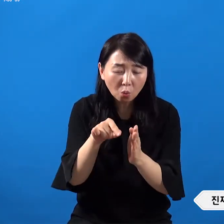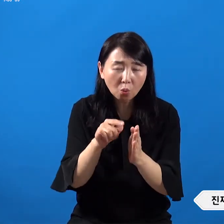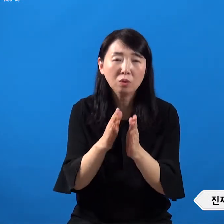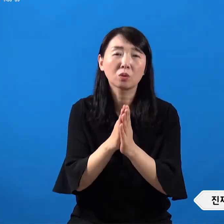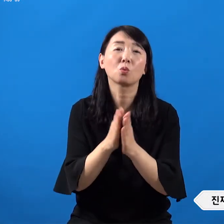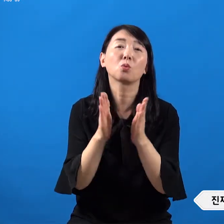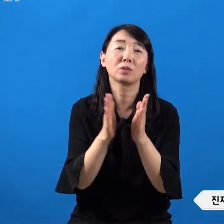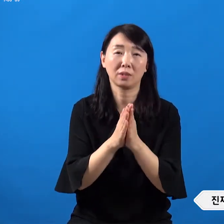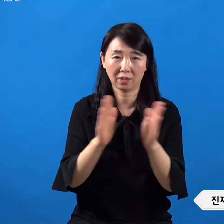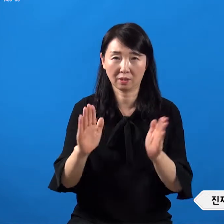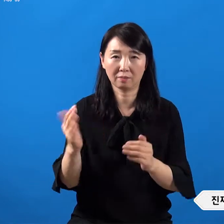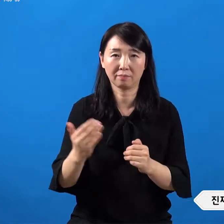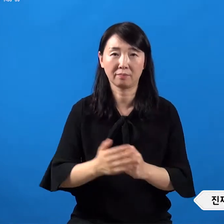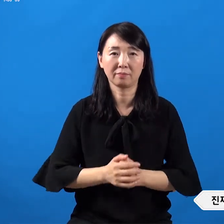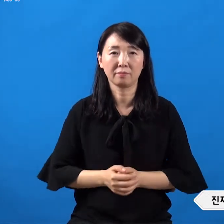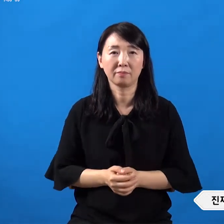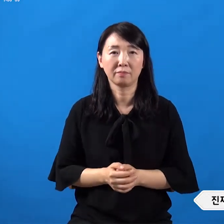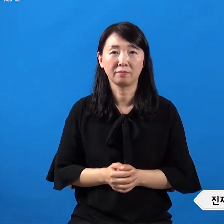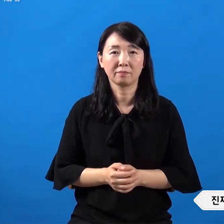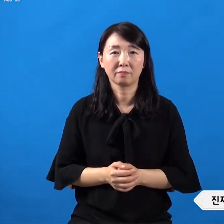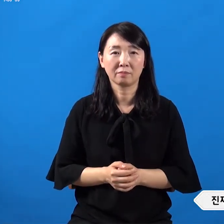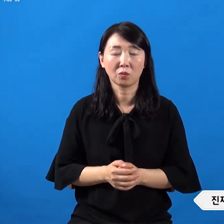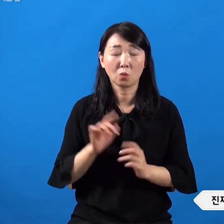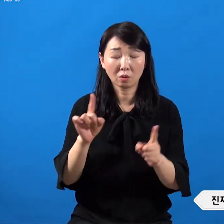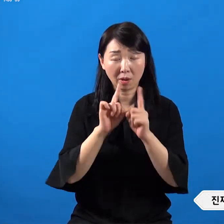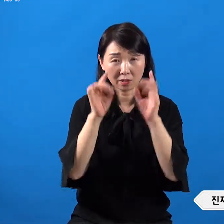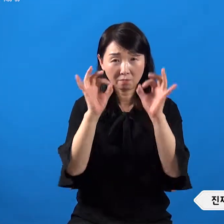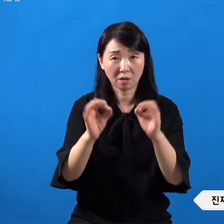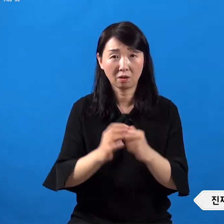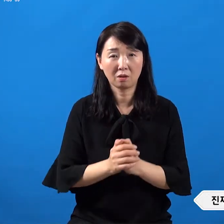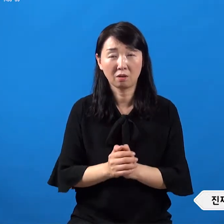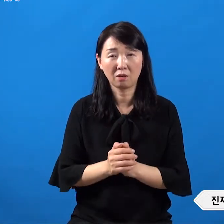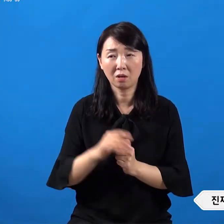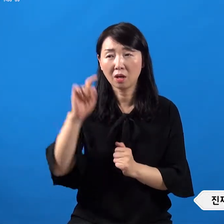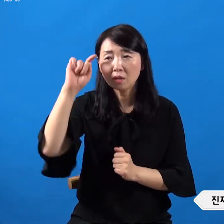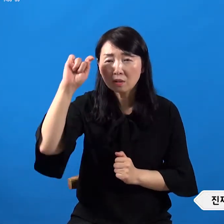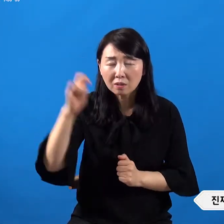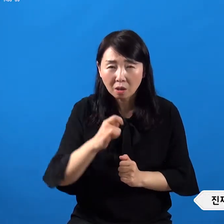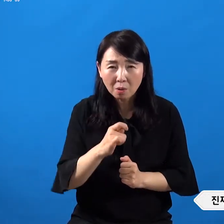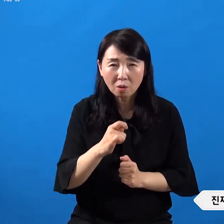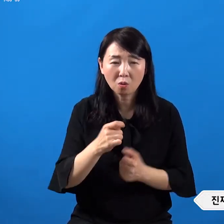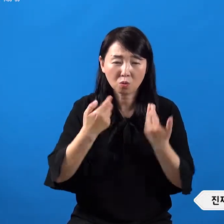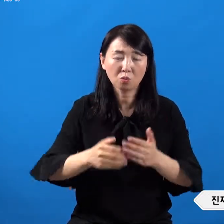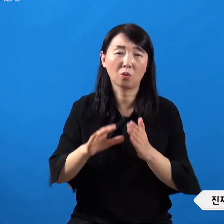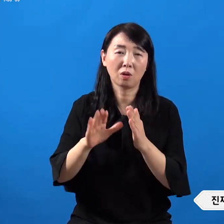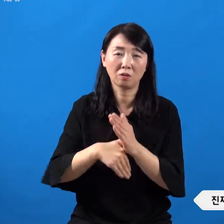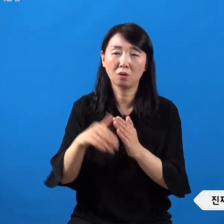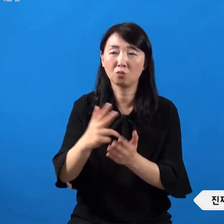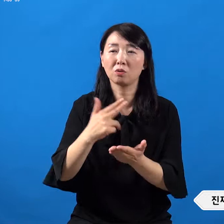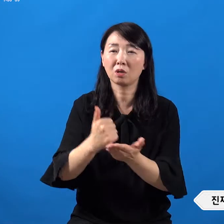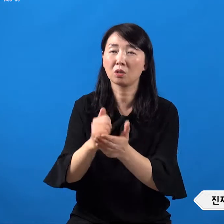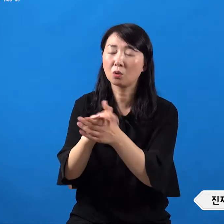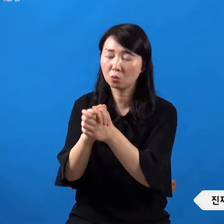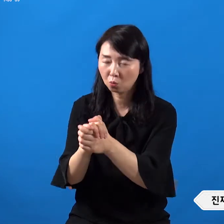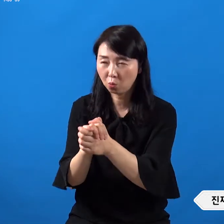기도로 시작하게 됩니다. 오늘 말씀을 보니까 새벽 오히려 미명에 주님께서